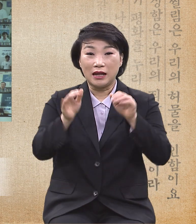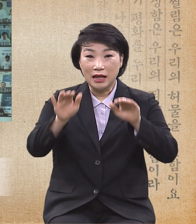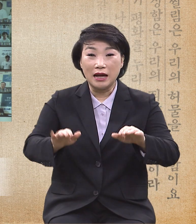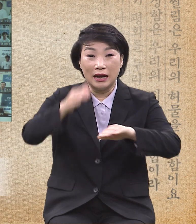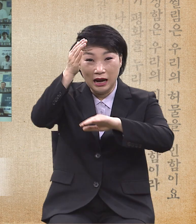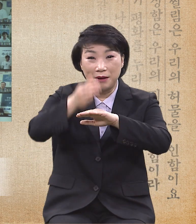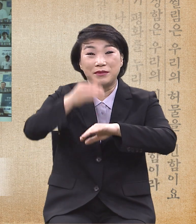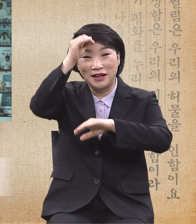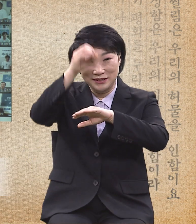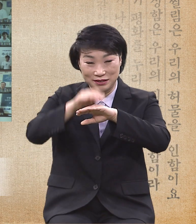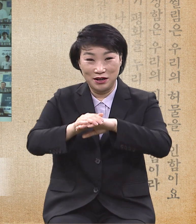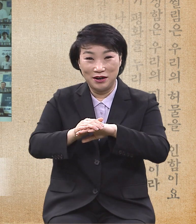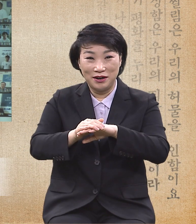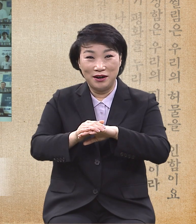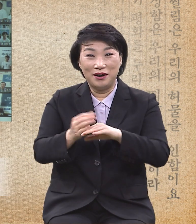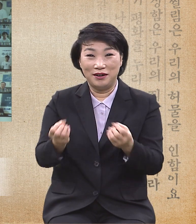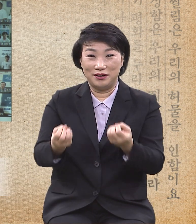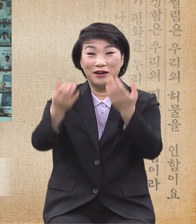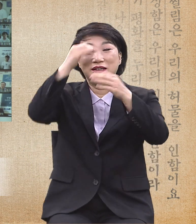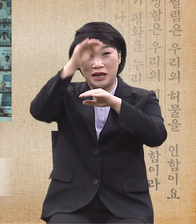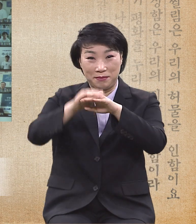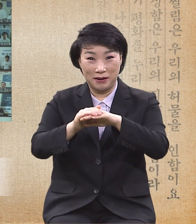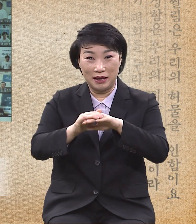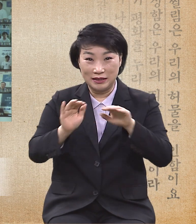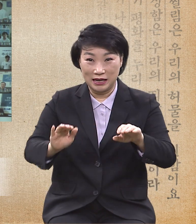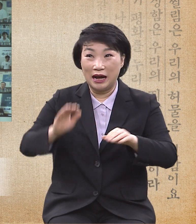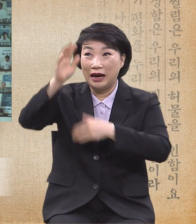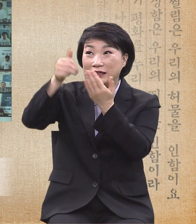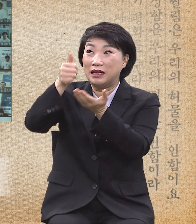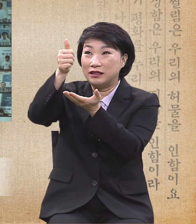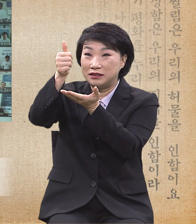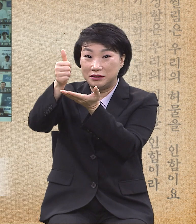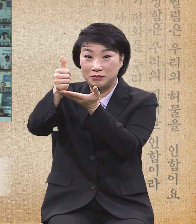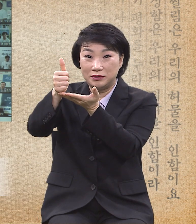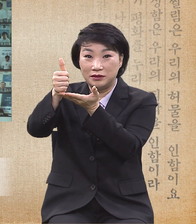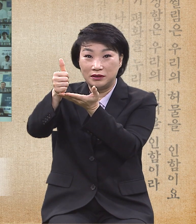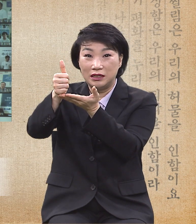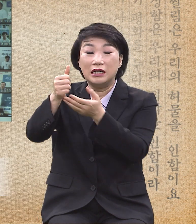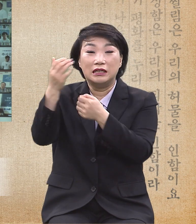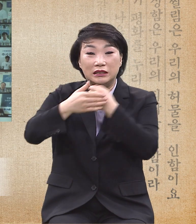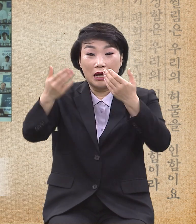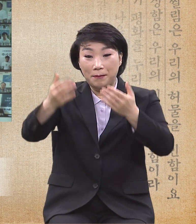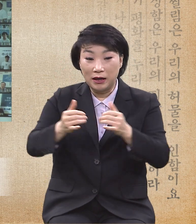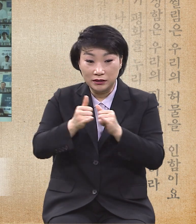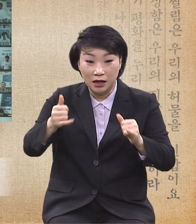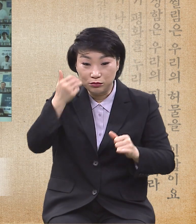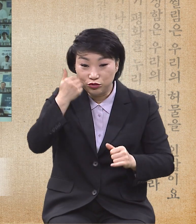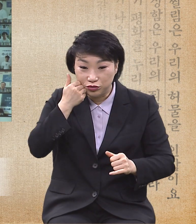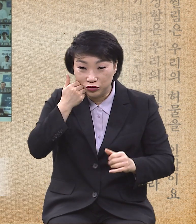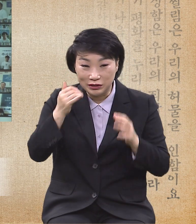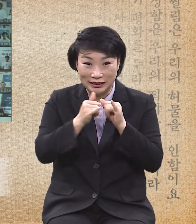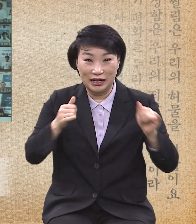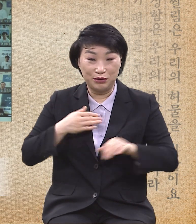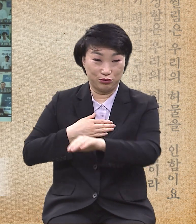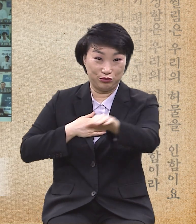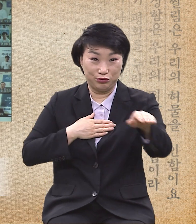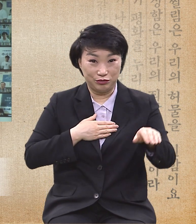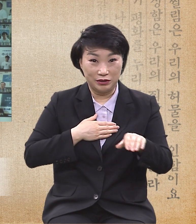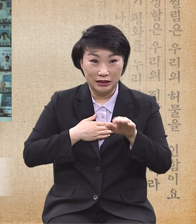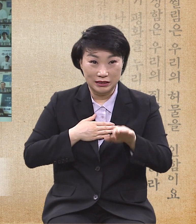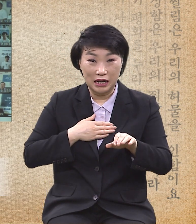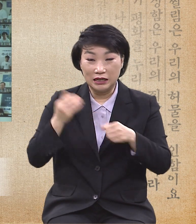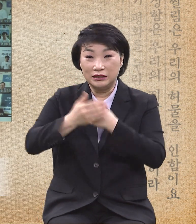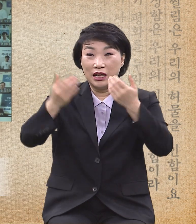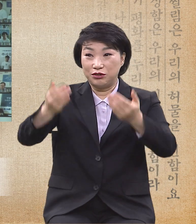감사절의 예배입니다. 그러므로 하나님은 은혜 받은 인간은